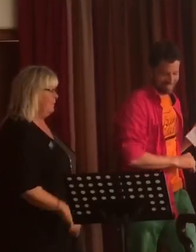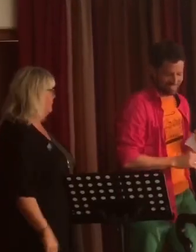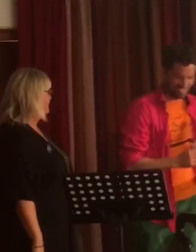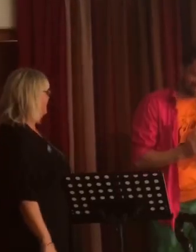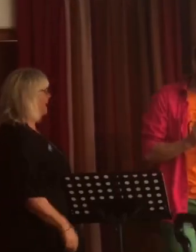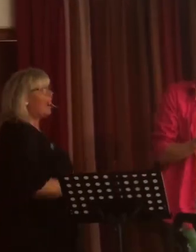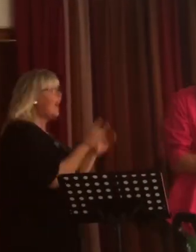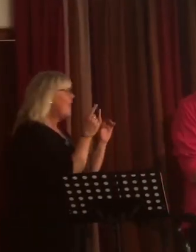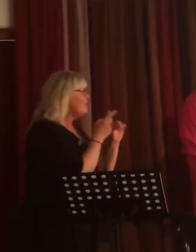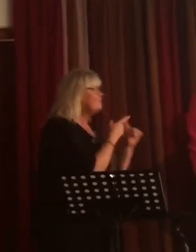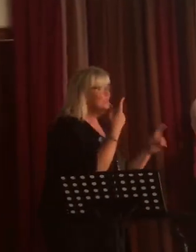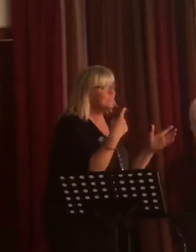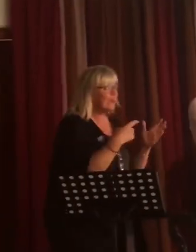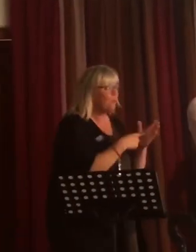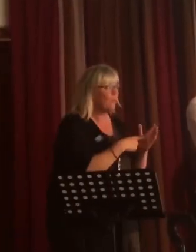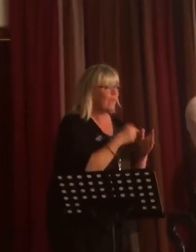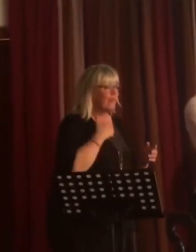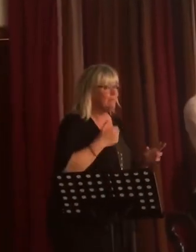Det första gången.